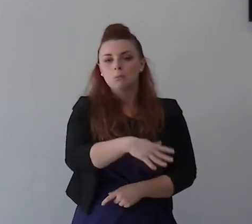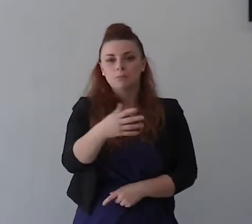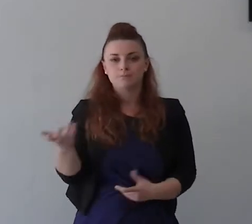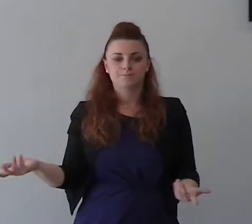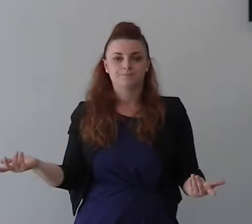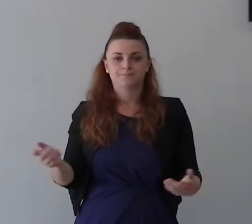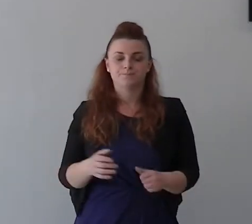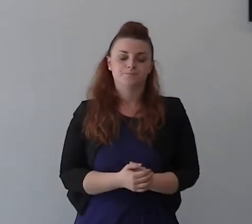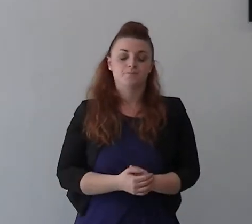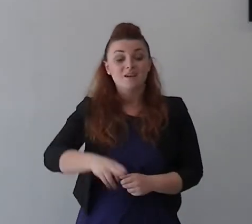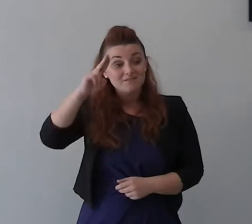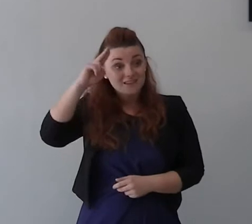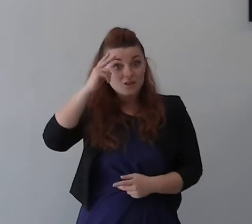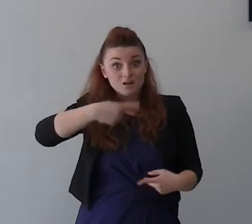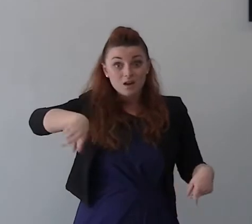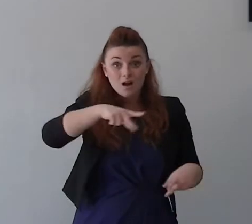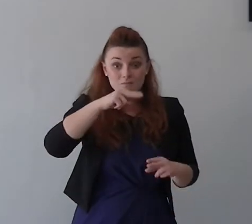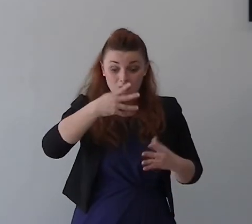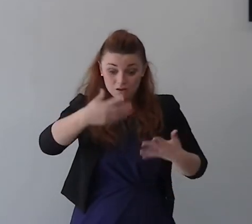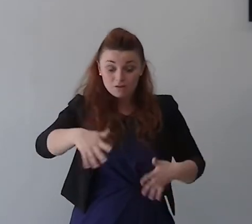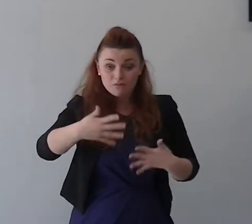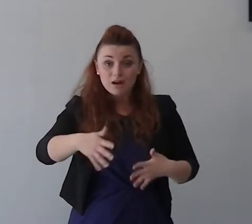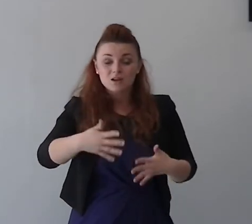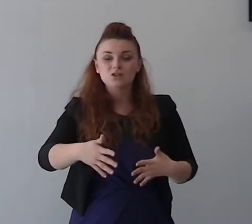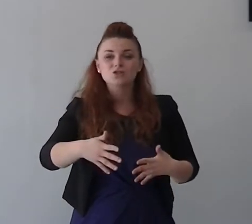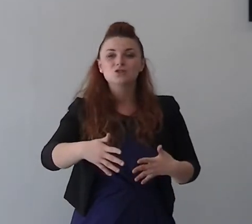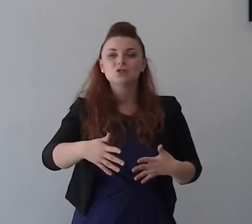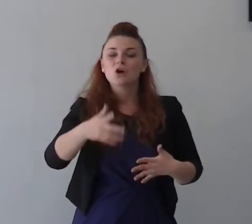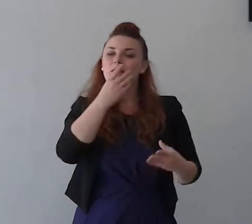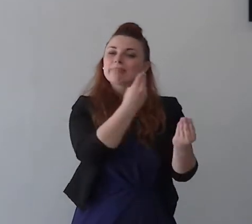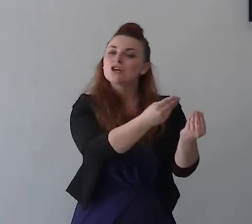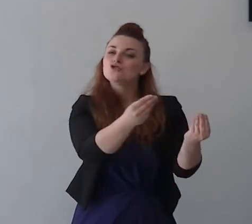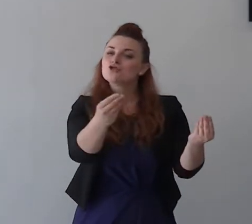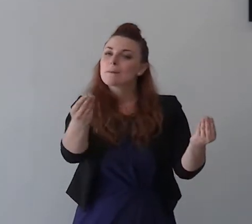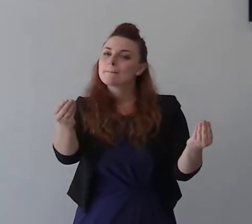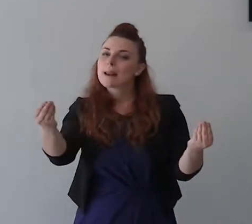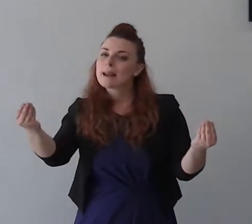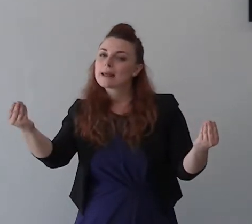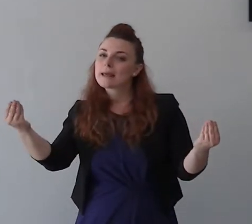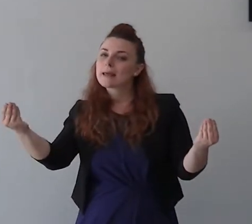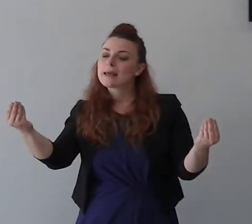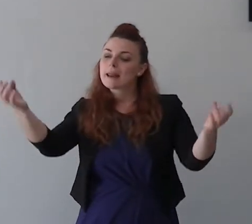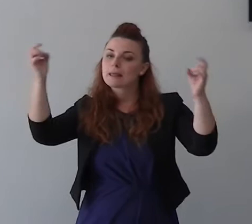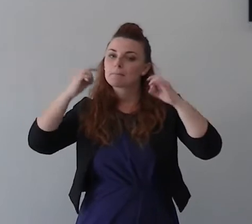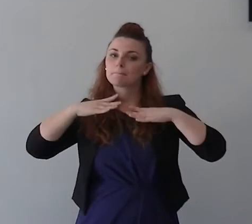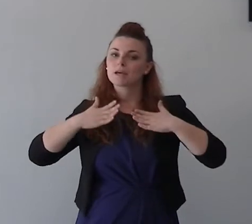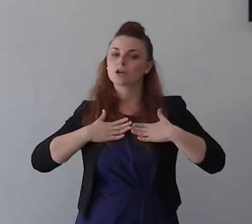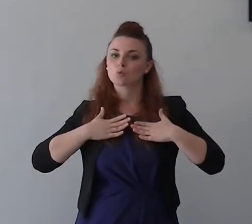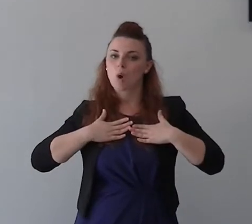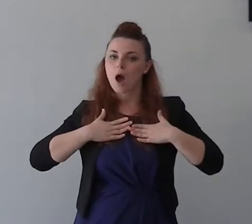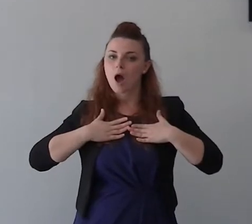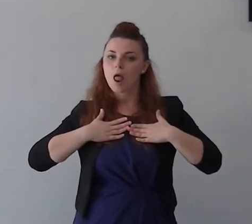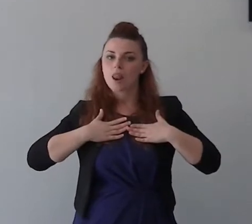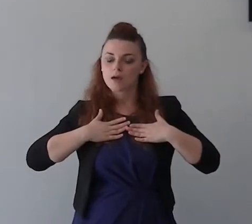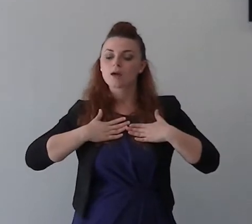Vi ricordate che abbiamo parlato durante la serie di predicazioni delle discipline spirituali, no? Quelle attività che ci portano più vicino a